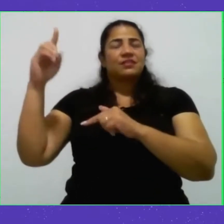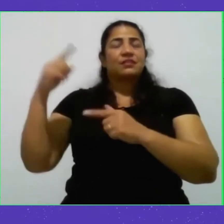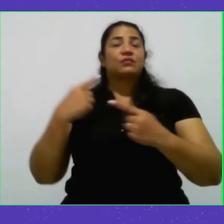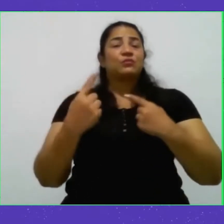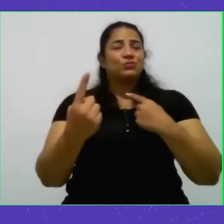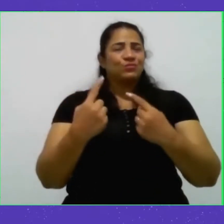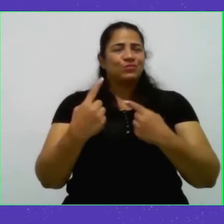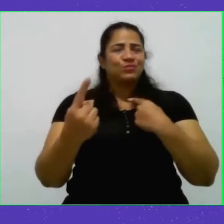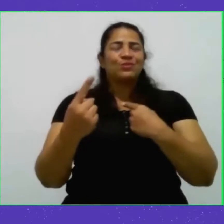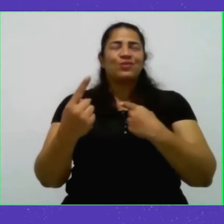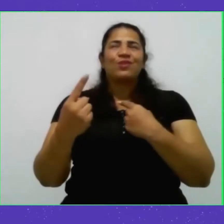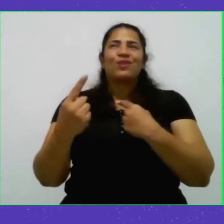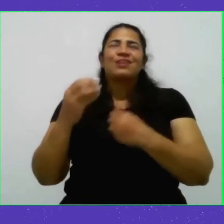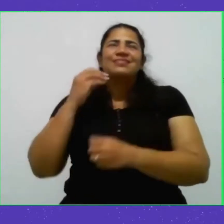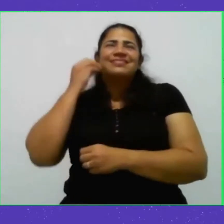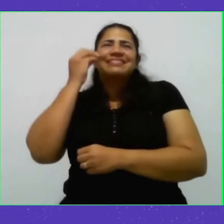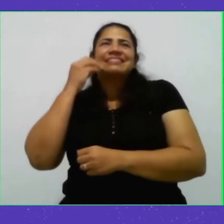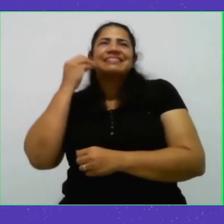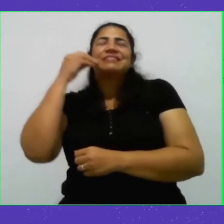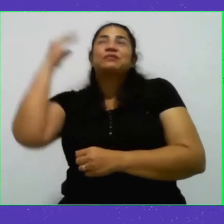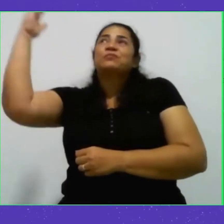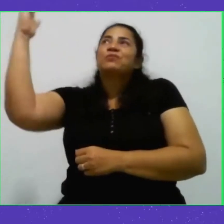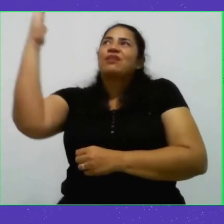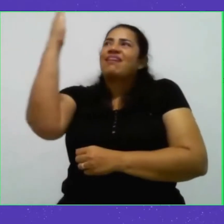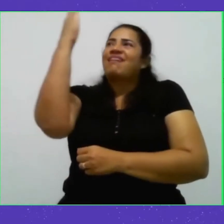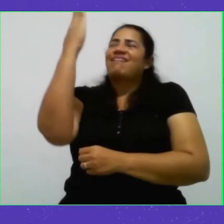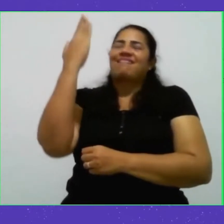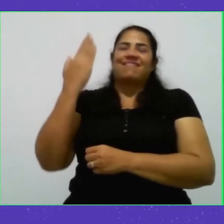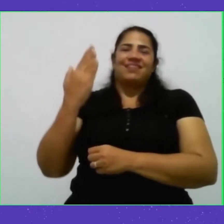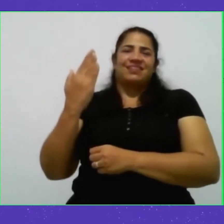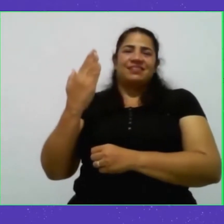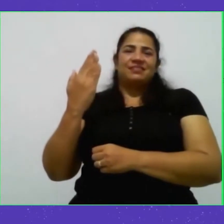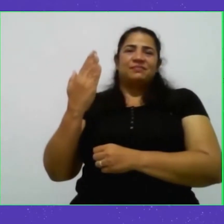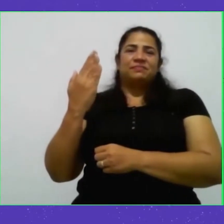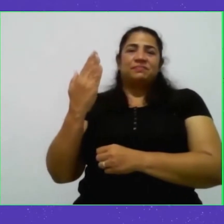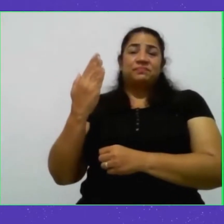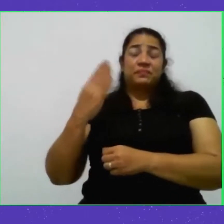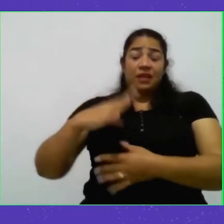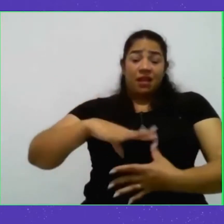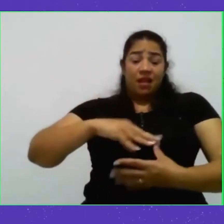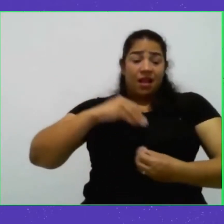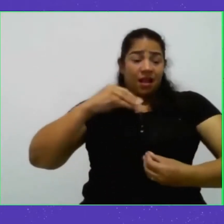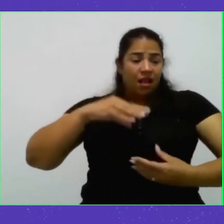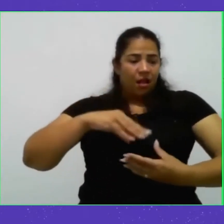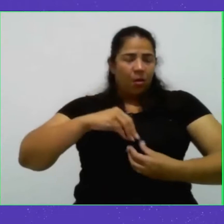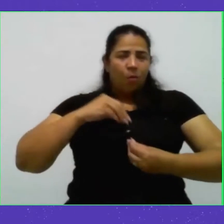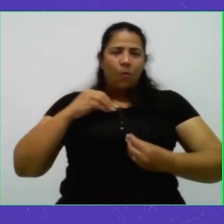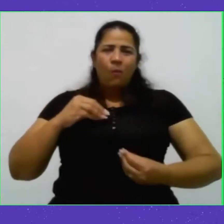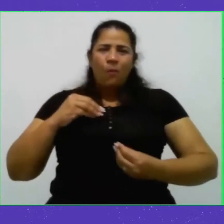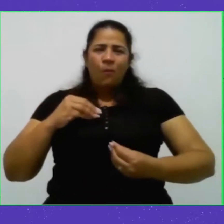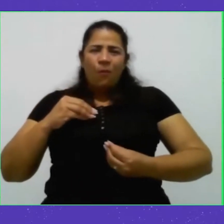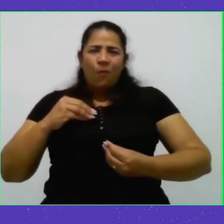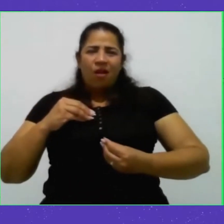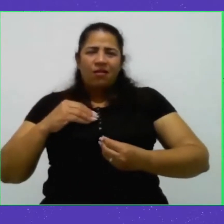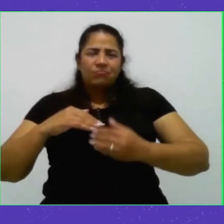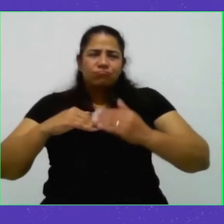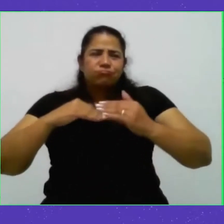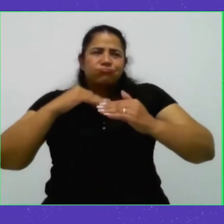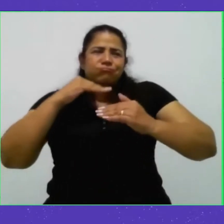presença de Deus, até a nossa alma vai sendo contagiada vai